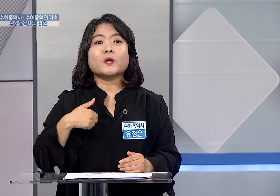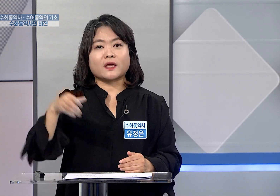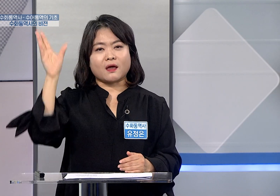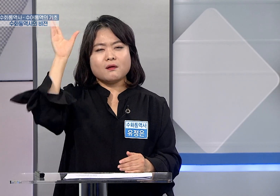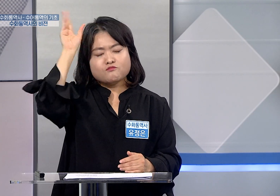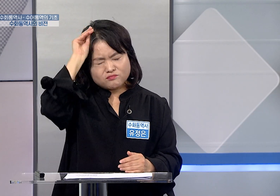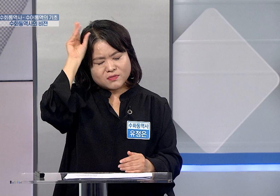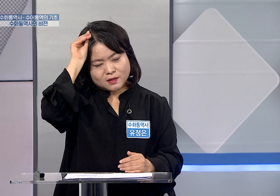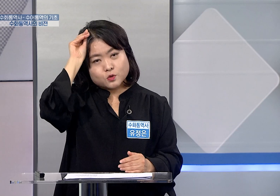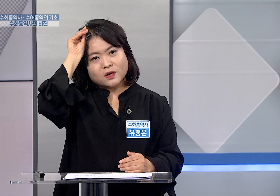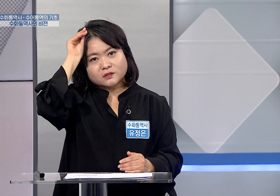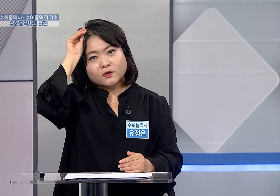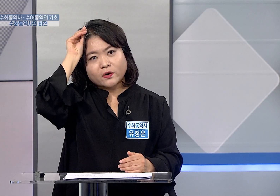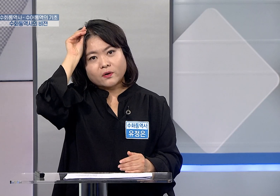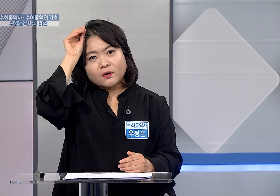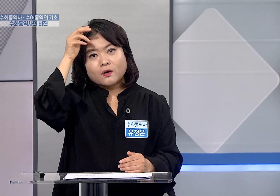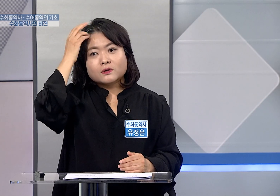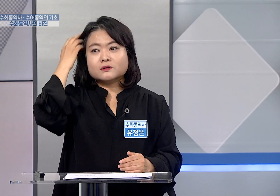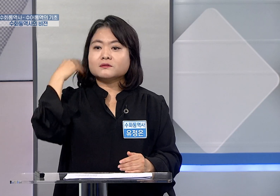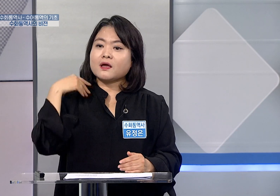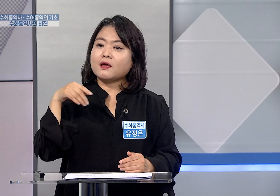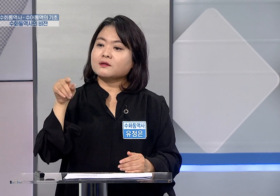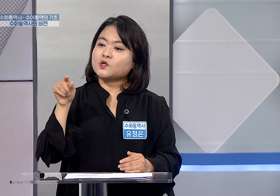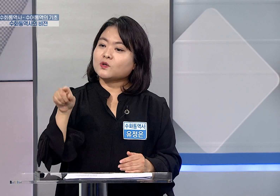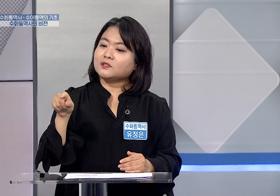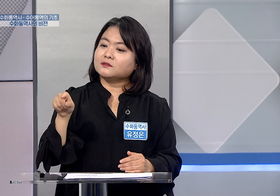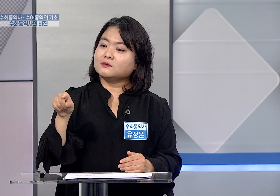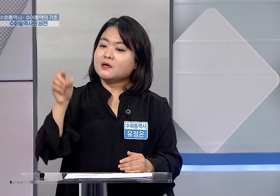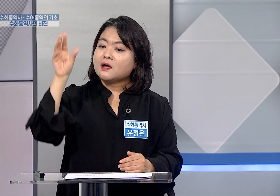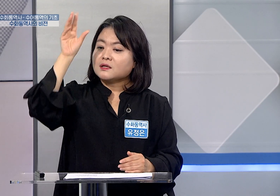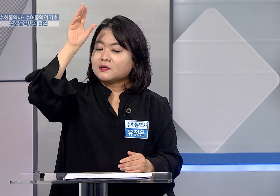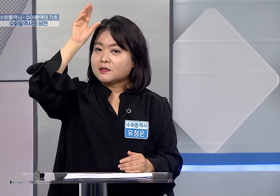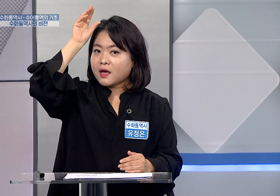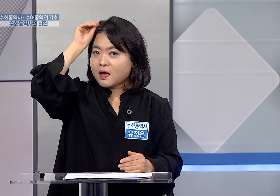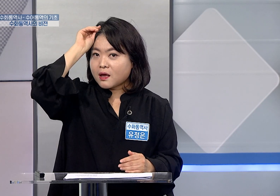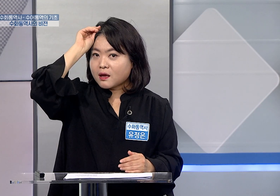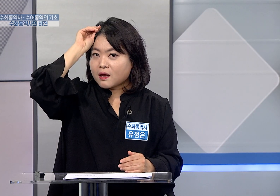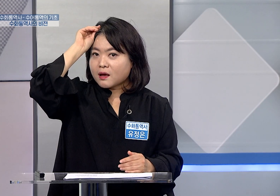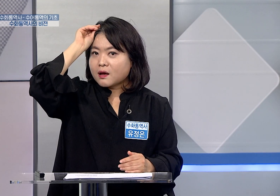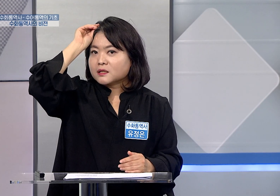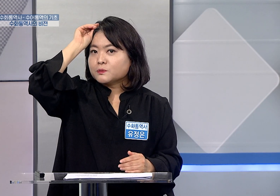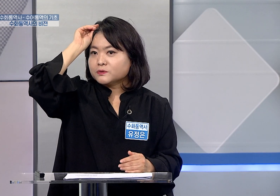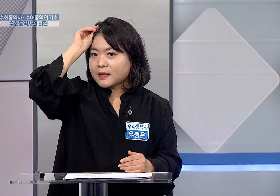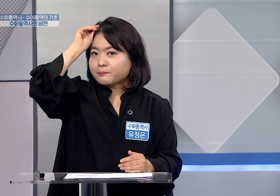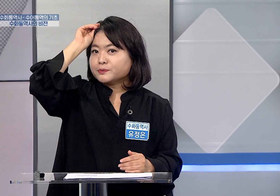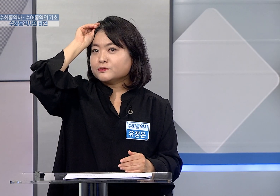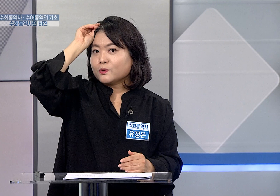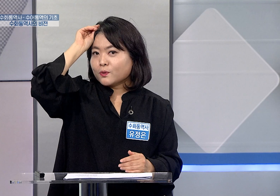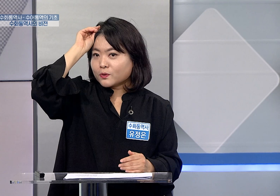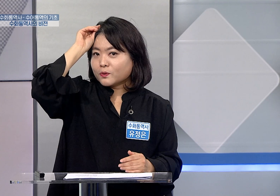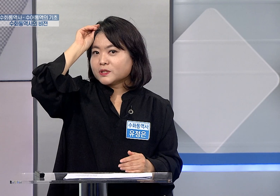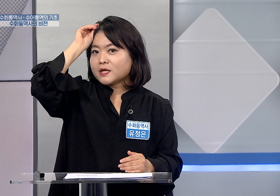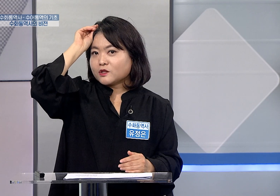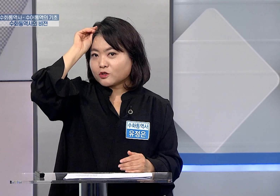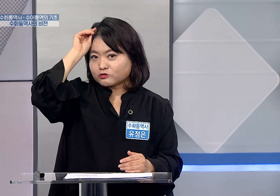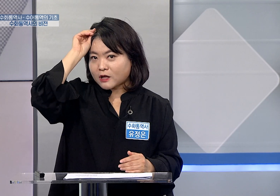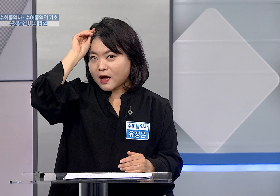스스로에게 이 수화를 써요. 근데 청인은 이게 기분 나쁜 용어로